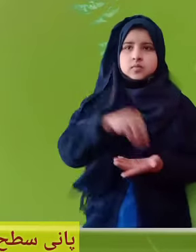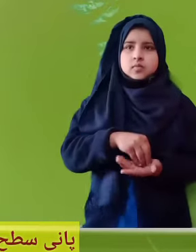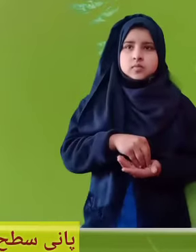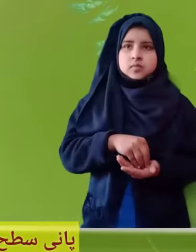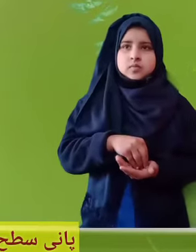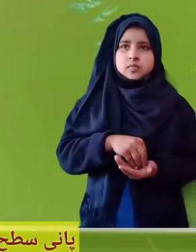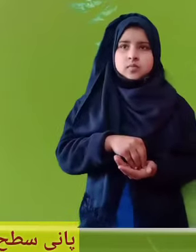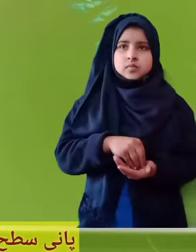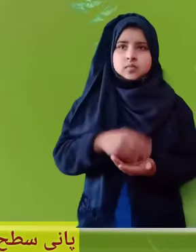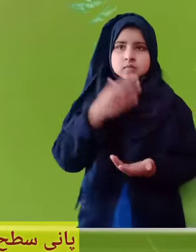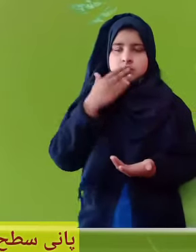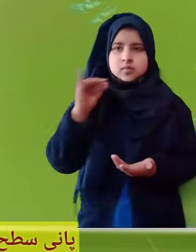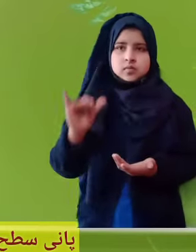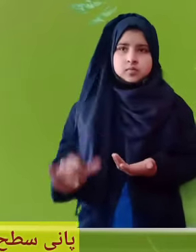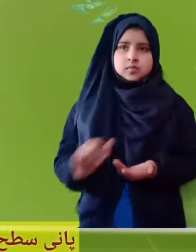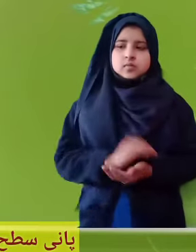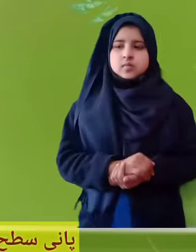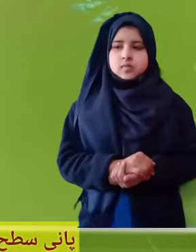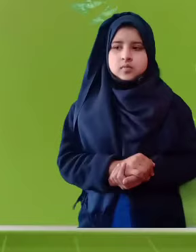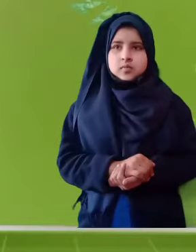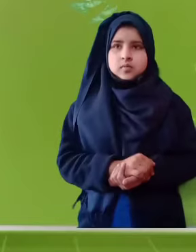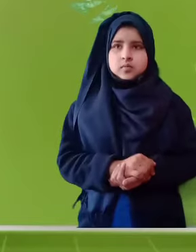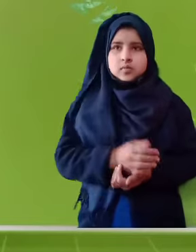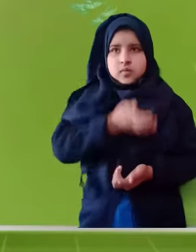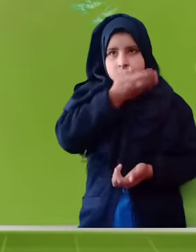पहुंच गया है।